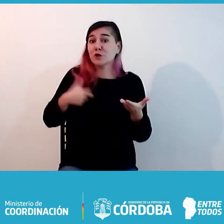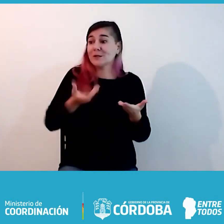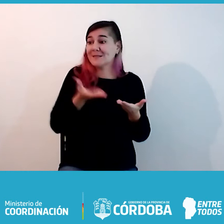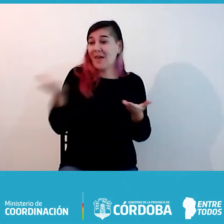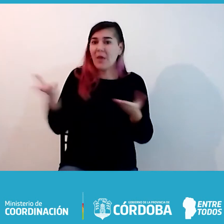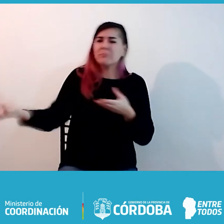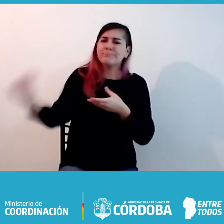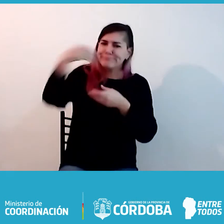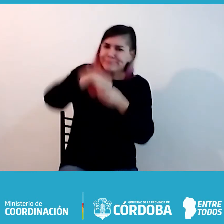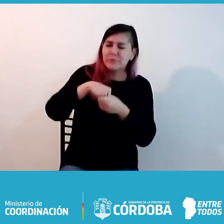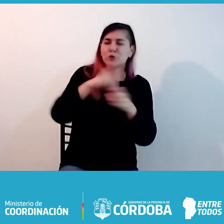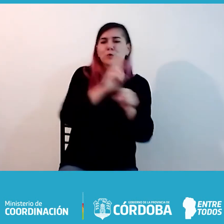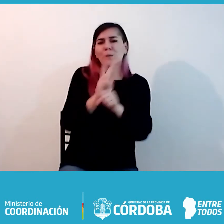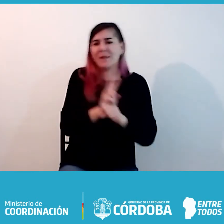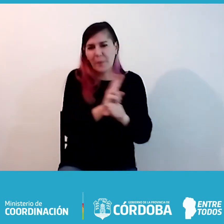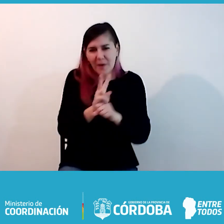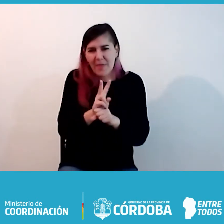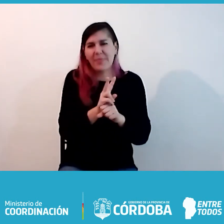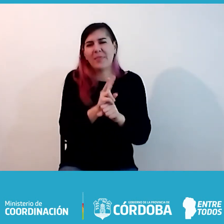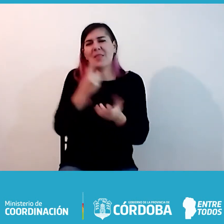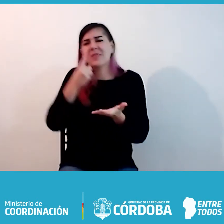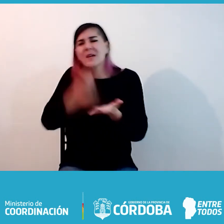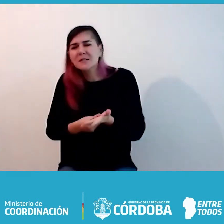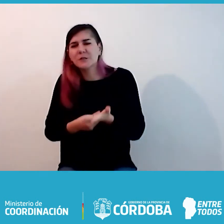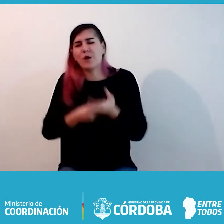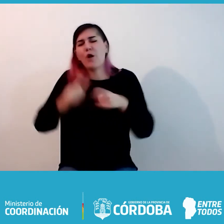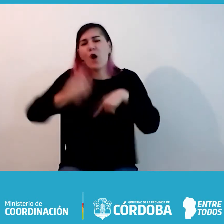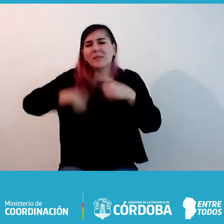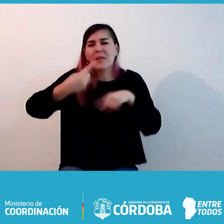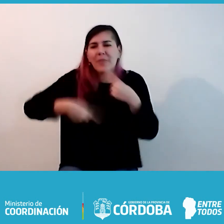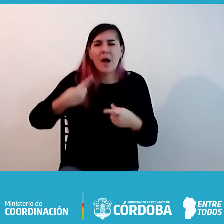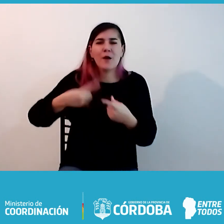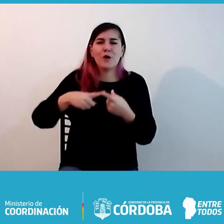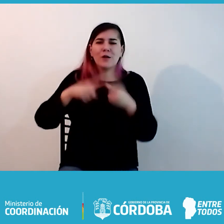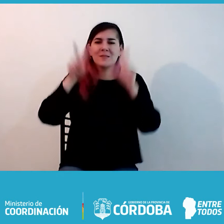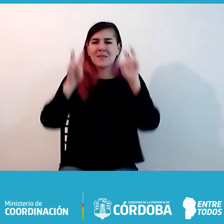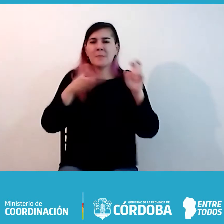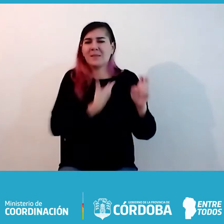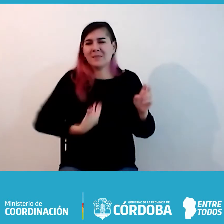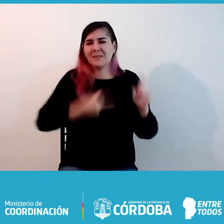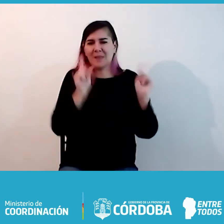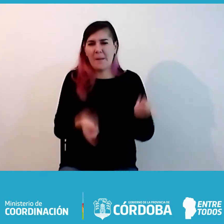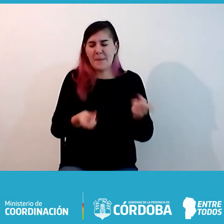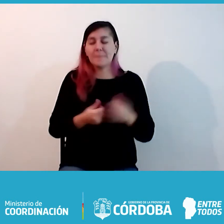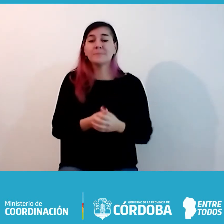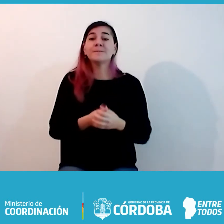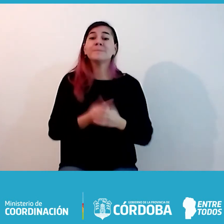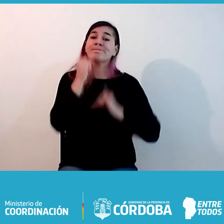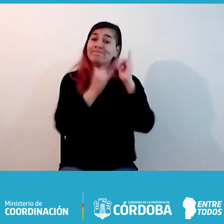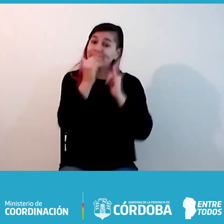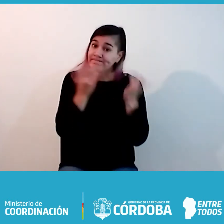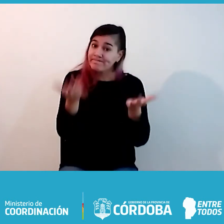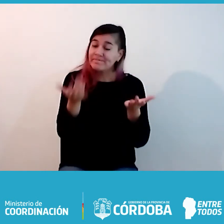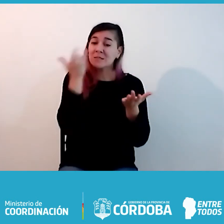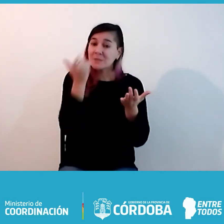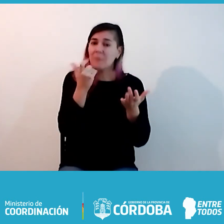en el asunto de la sustentabilidad, tanto en las decisiones en la cotidianeidad como en el marco estatal. Por lo expuesto, considera que esta